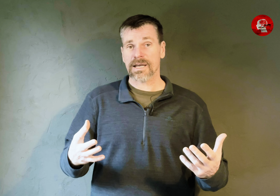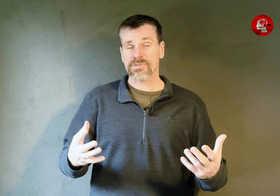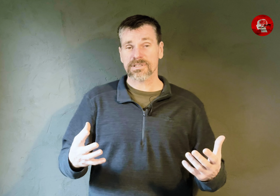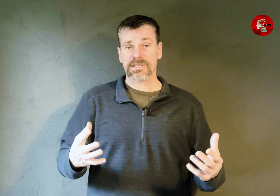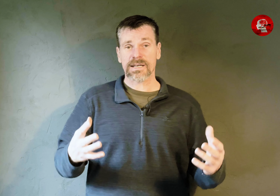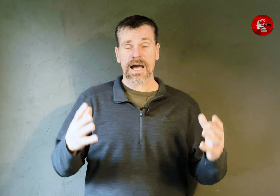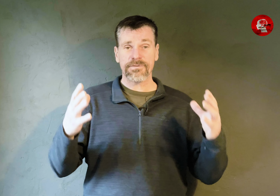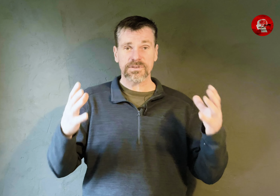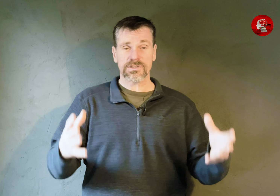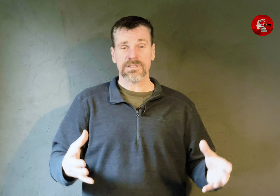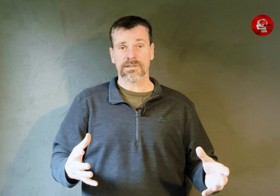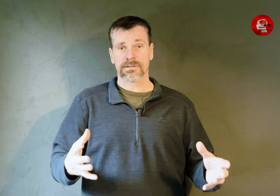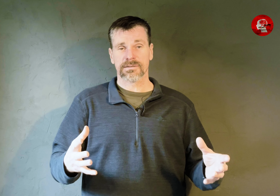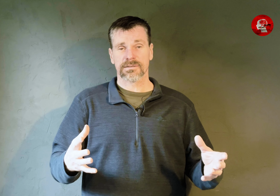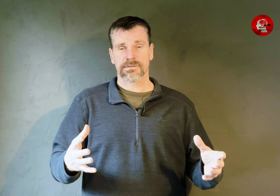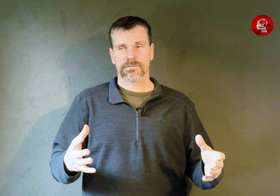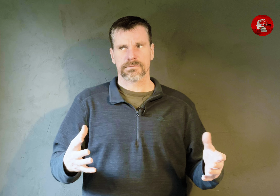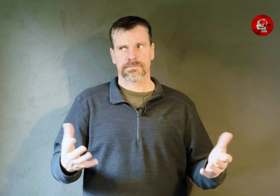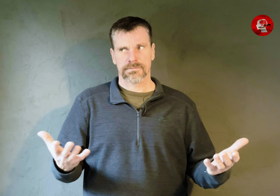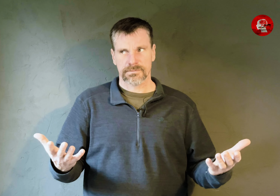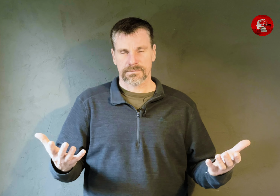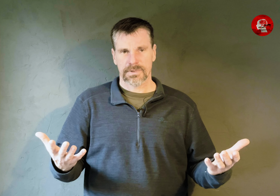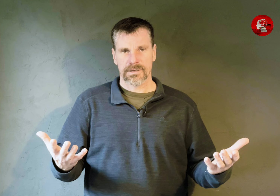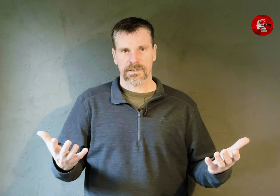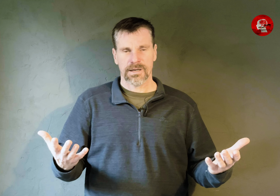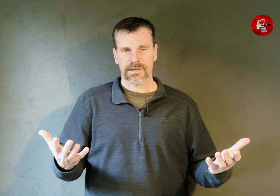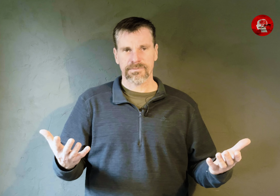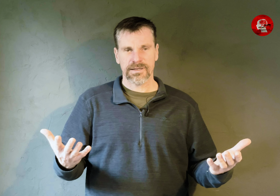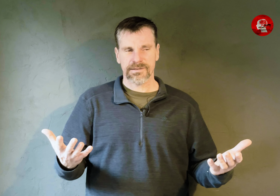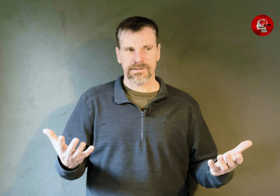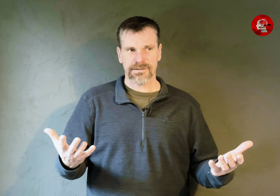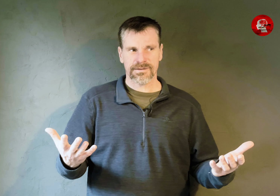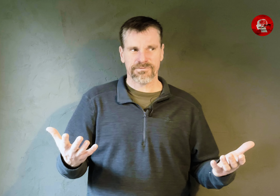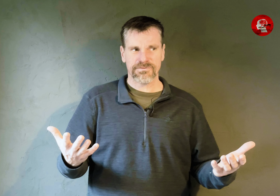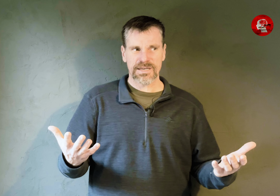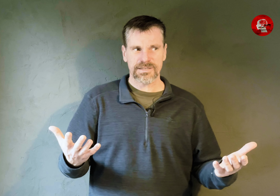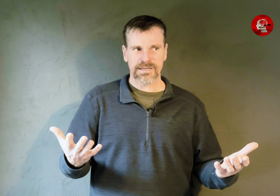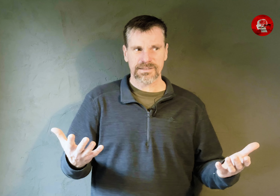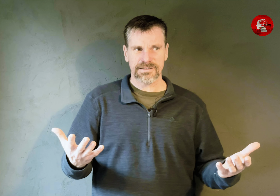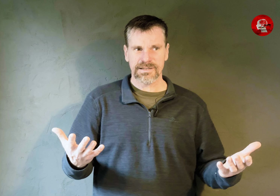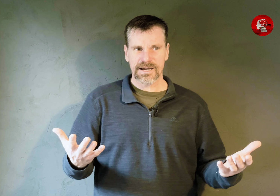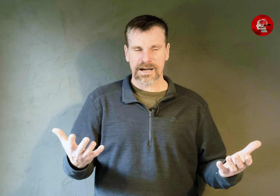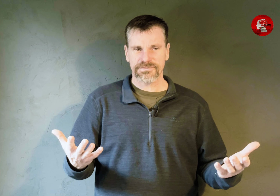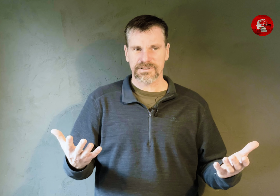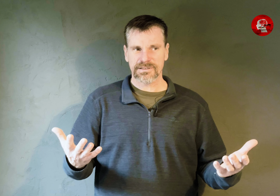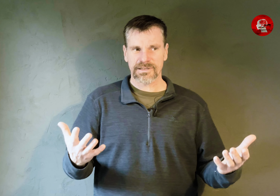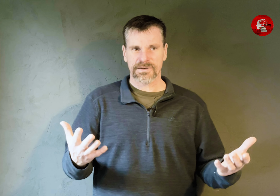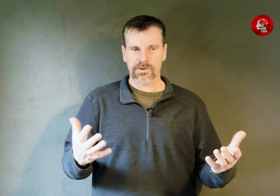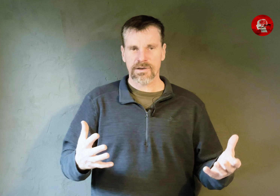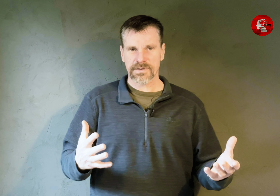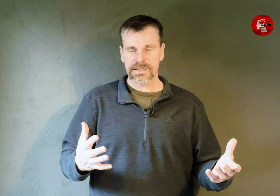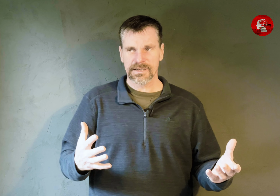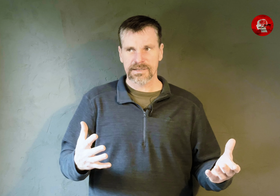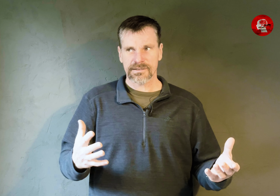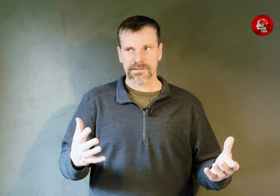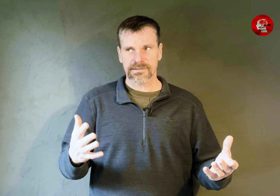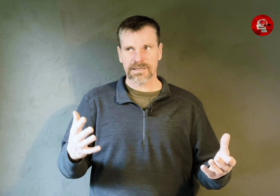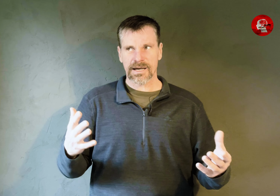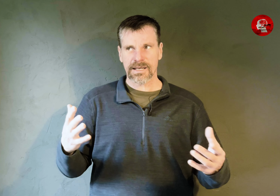anbietet dann haftet ihr ja ich meine für welche kette haftet der verkäufer die ja an einen